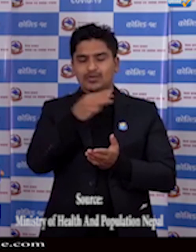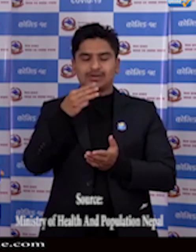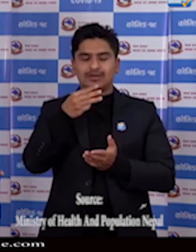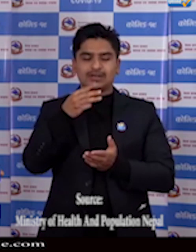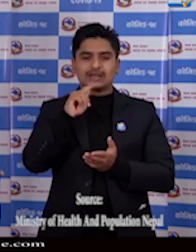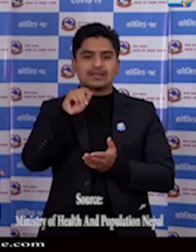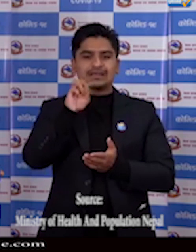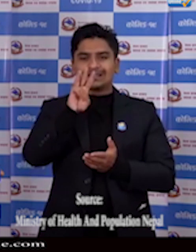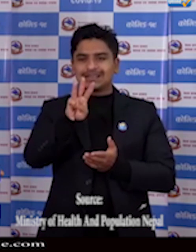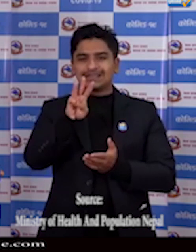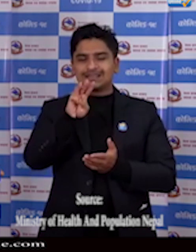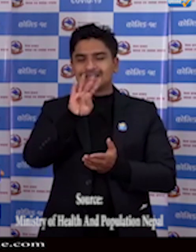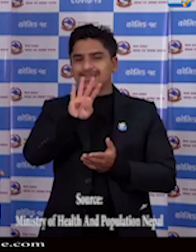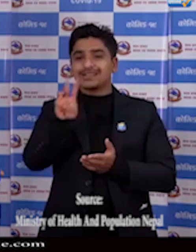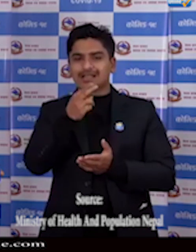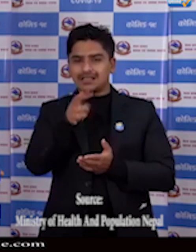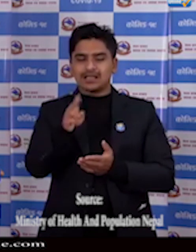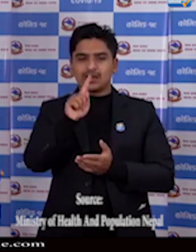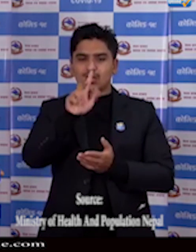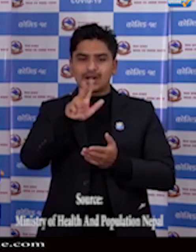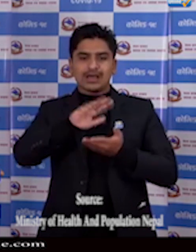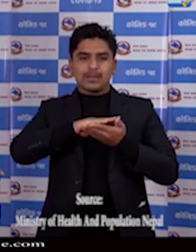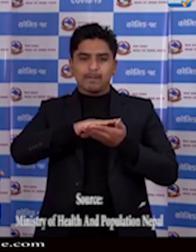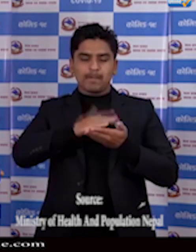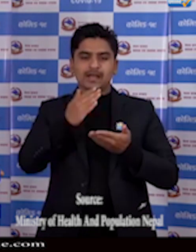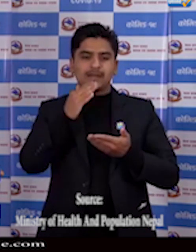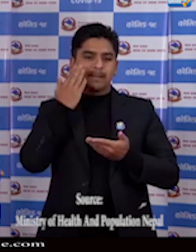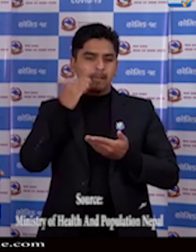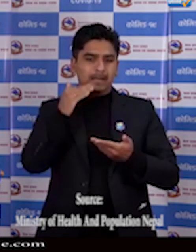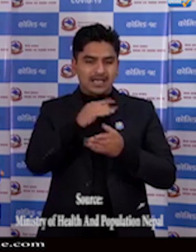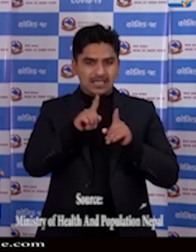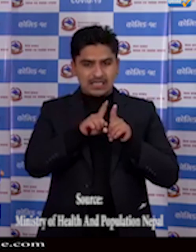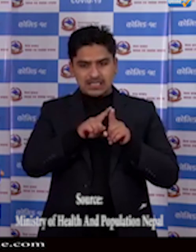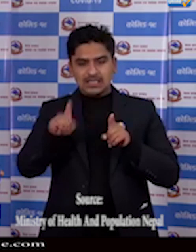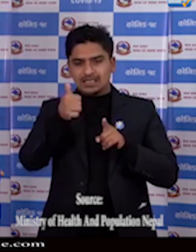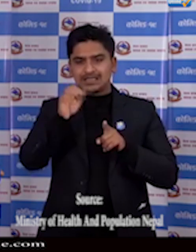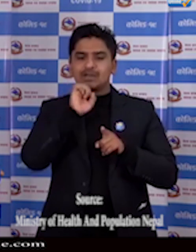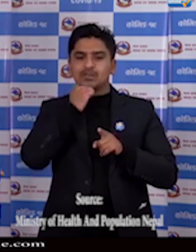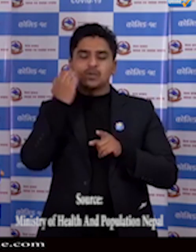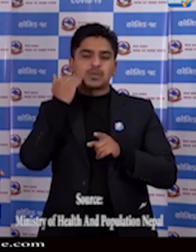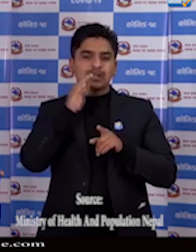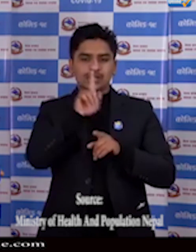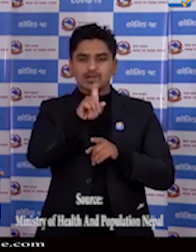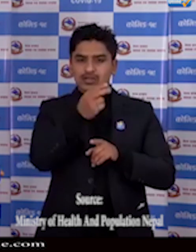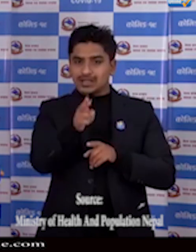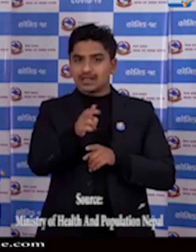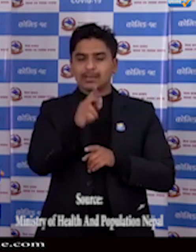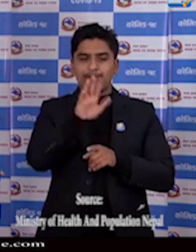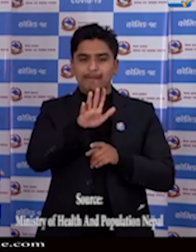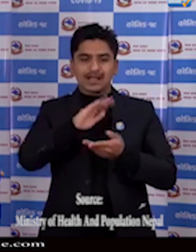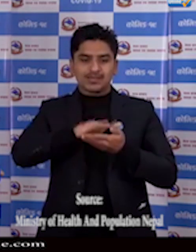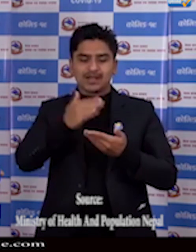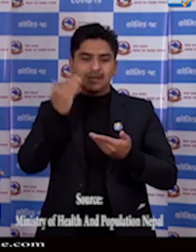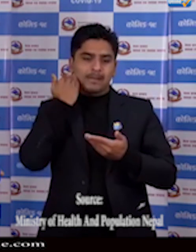43 जना जो 18 महिने बालिकादेखि 60 वर्ष उमेरसम्मका महिलाहरू हुनुहुन्छ 10 जना, त्यसै गरी